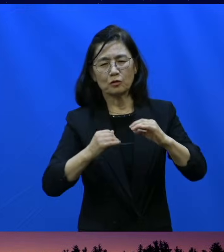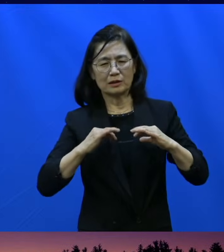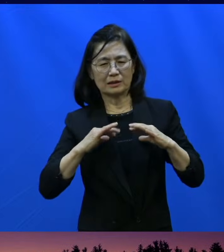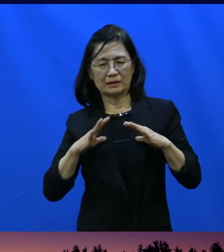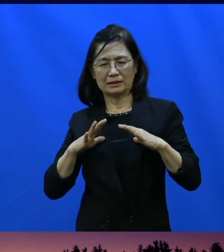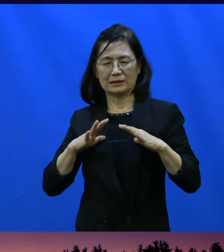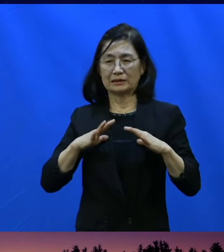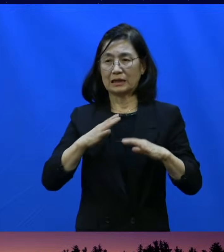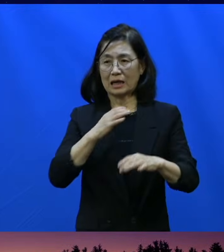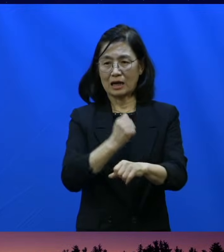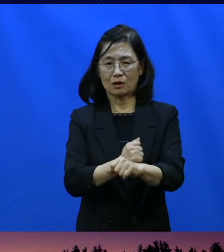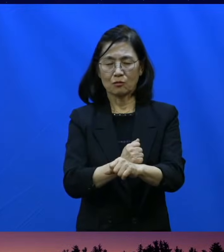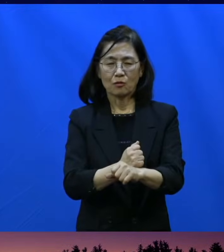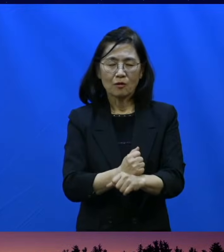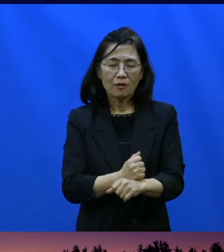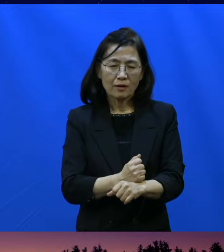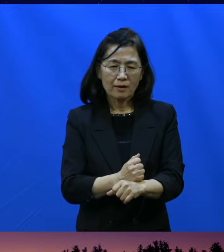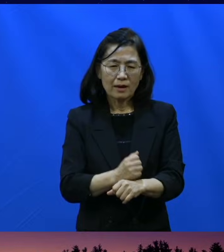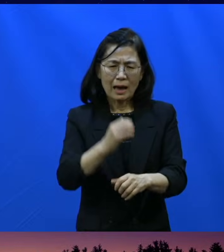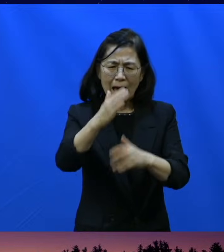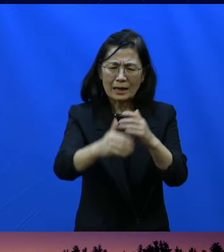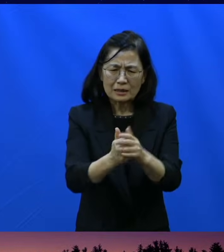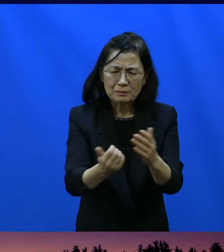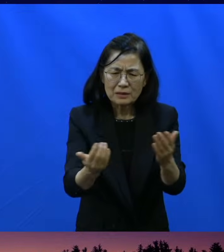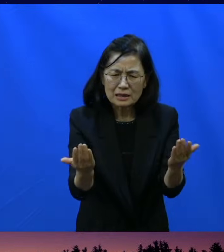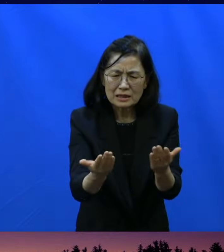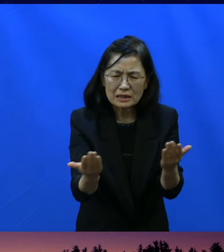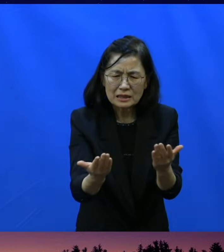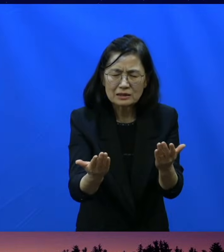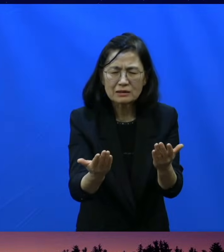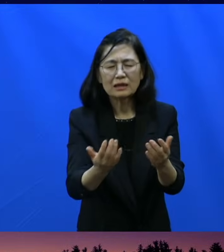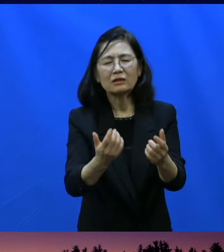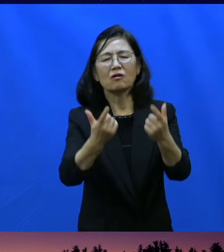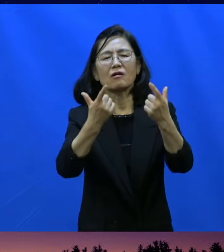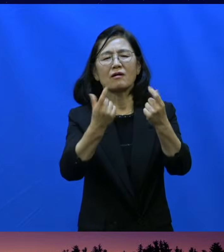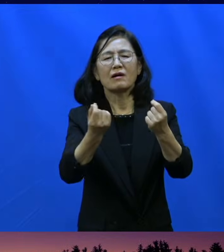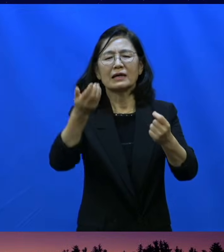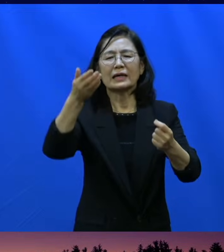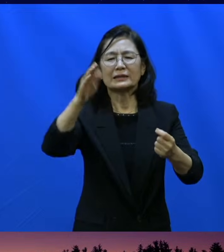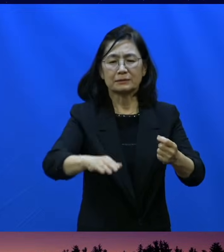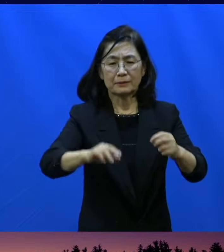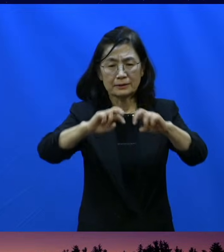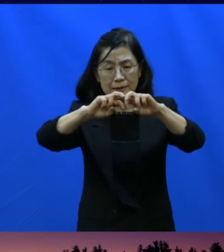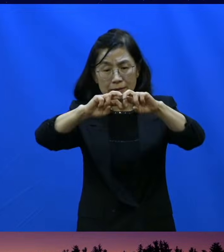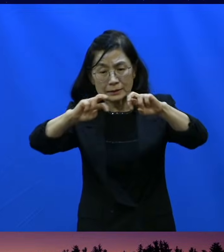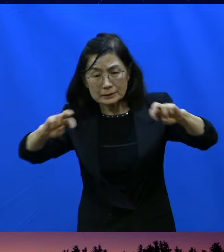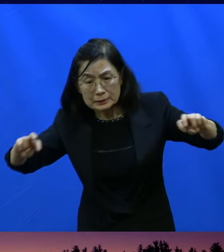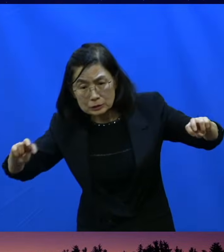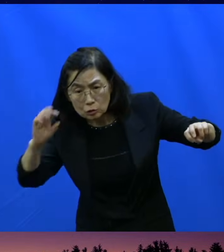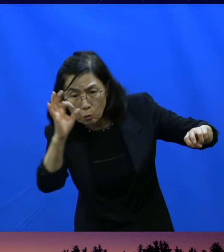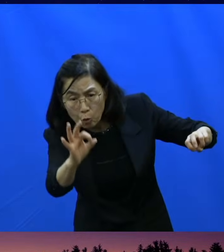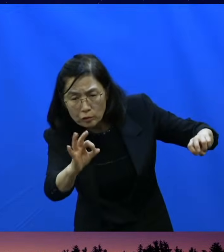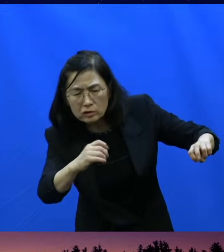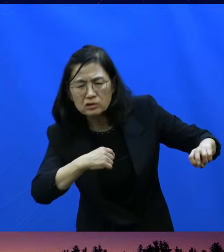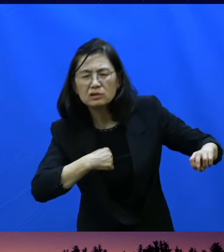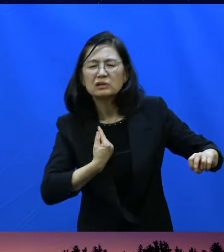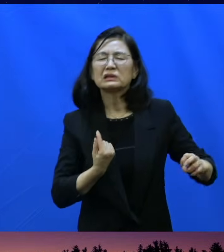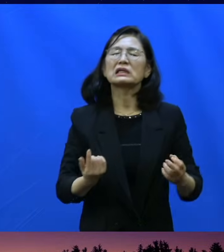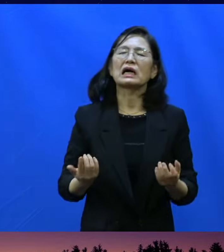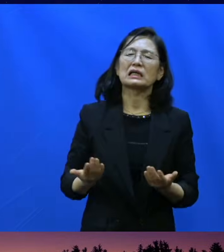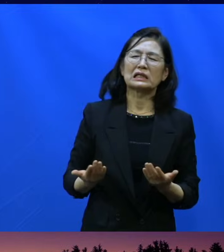하나님의 일을 하는 것 같지만 하나님의 일이 아니에요. 하나님과 거리가 먼 자기 비즈니스를 하는 거예요. 그런 일은 오래 가지